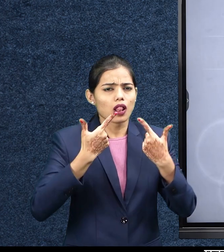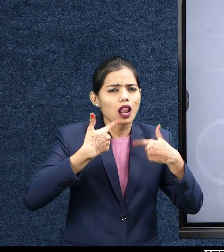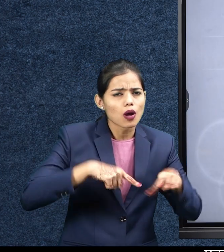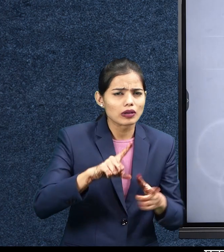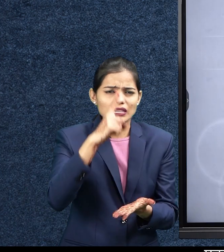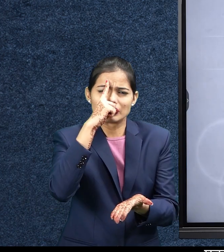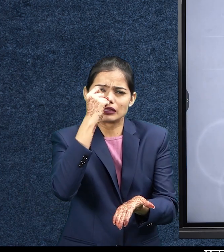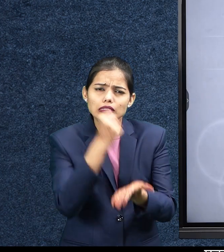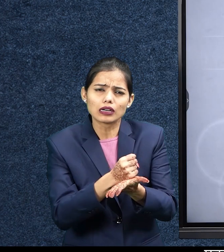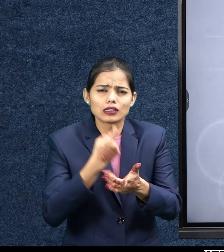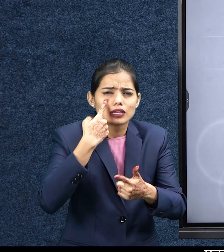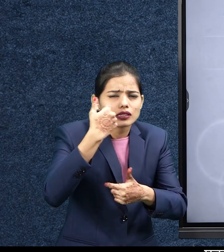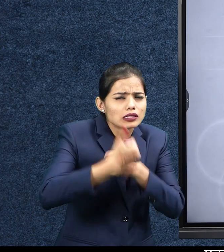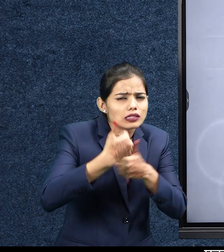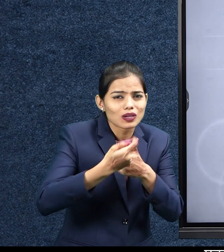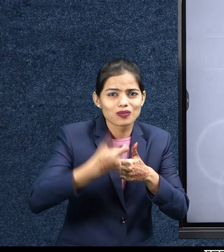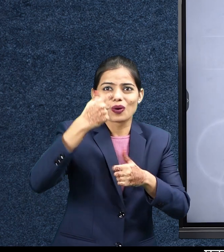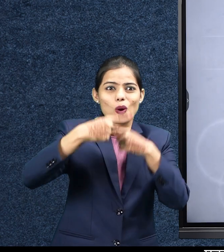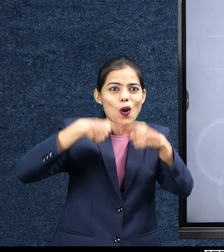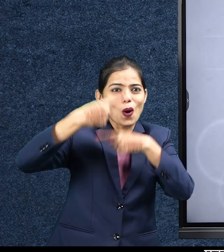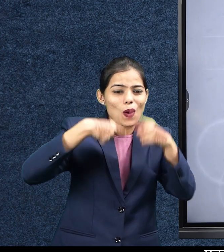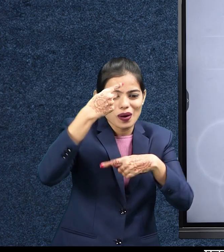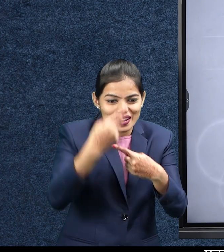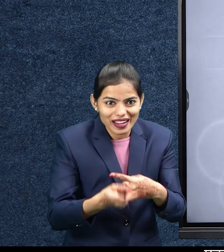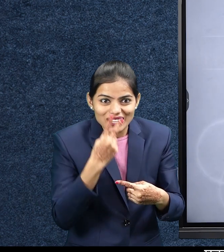फासे गुंडाळण्याच्या प्रयोगाचा विचार करू.